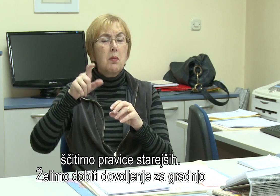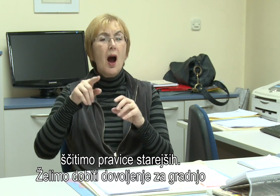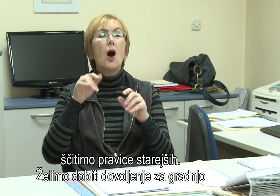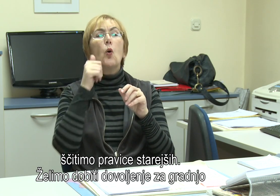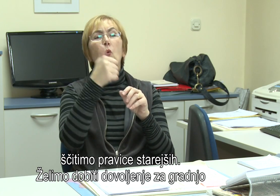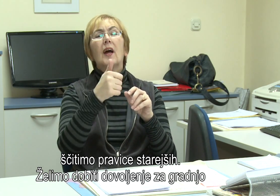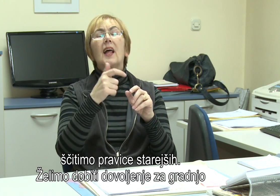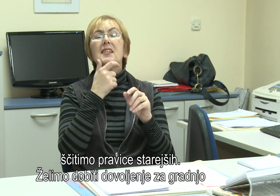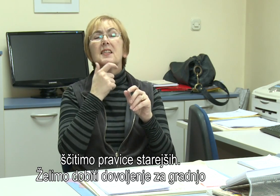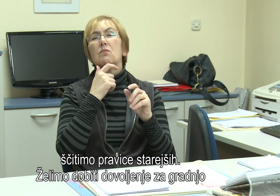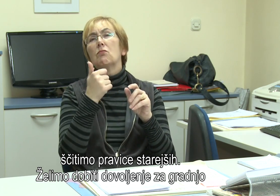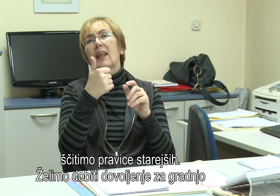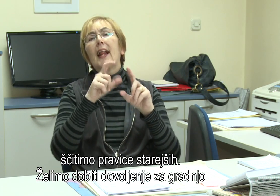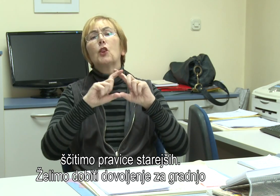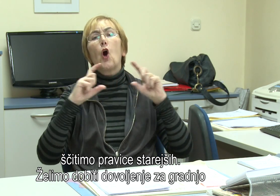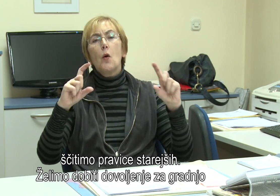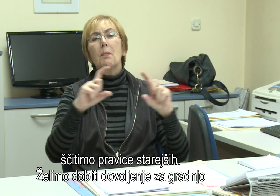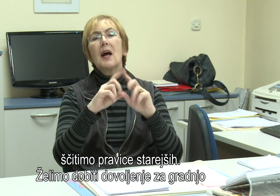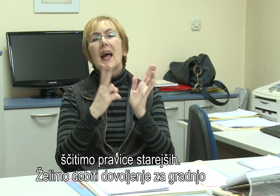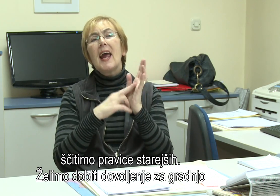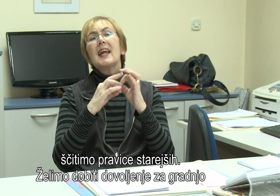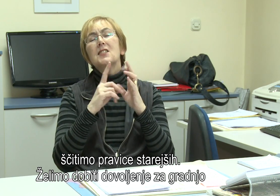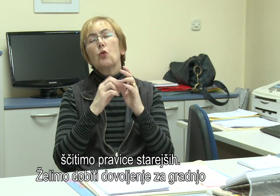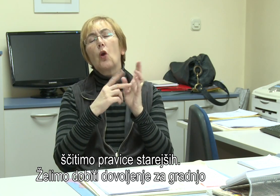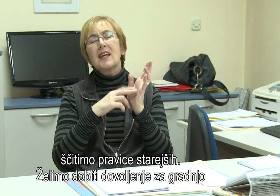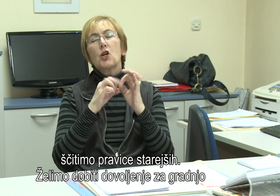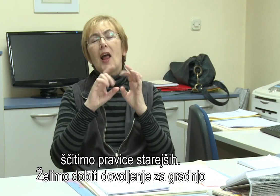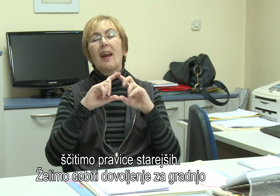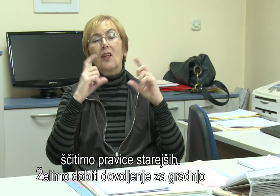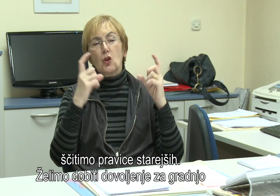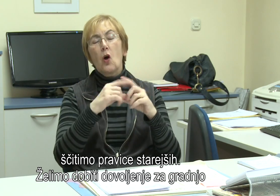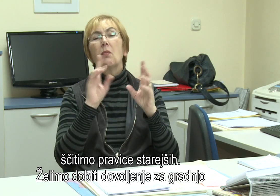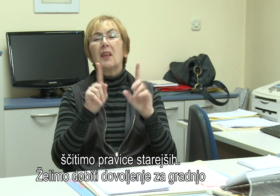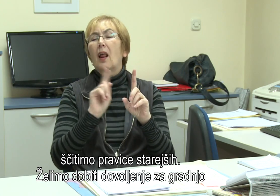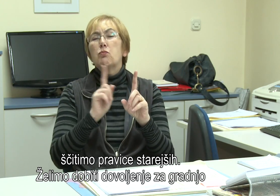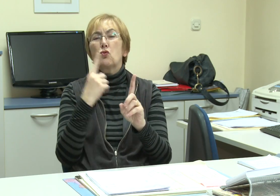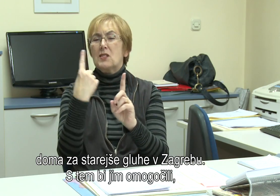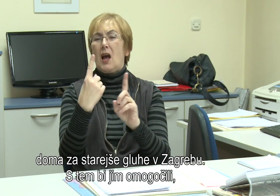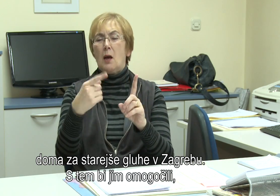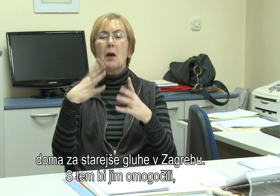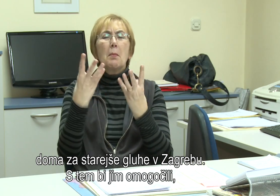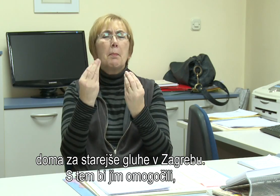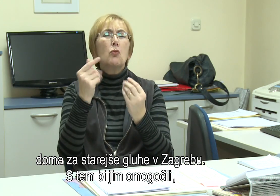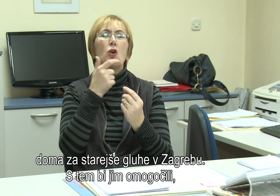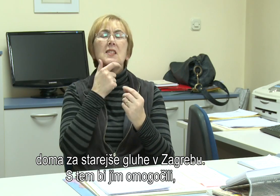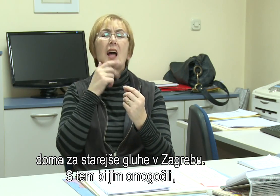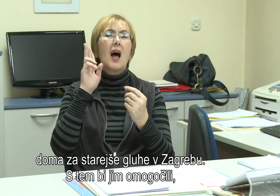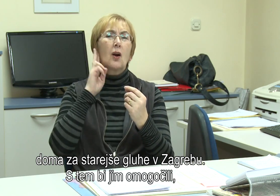osoba u jedan dom, institucionalni dom, da ne budu sami, na puno stara